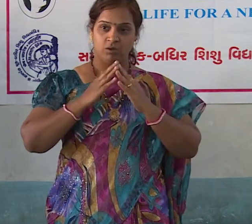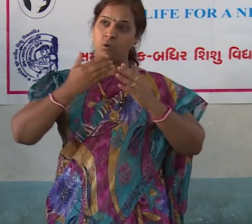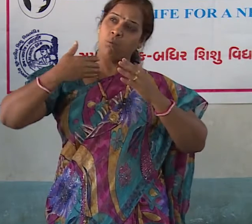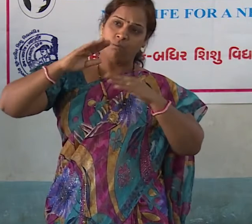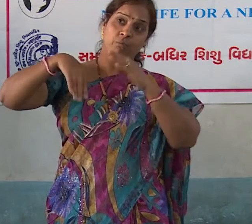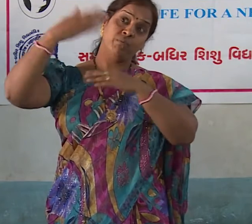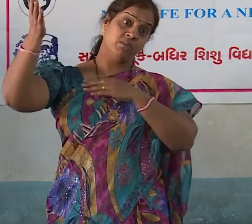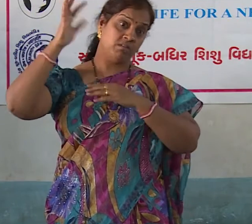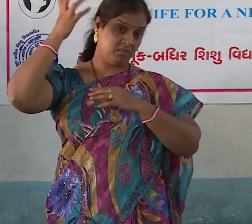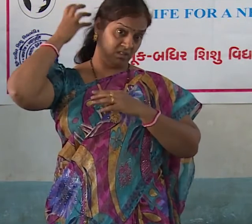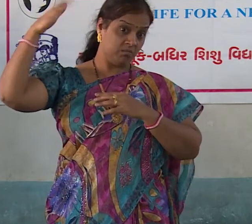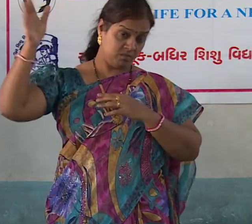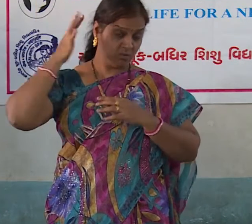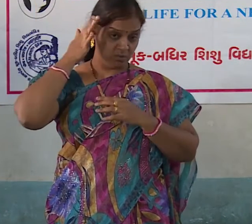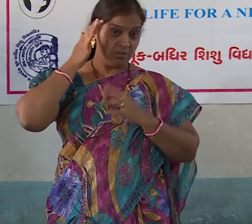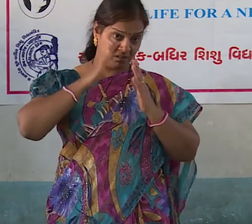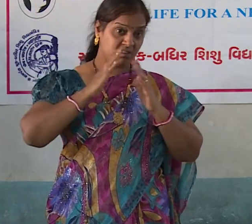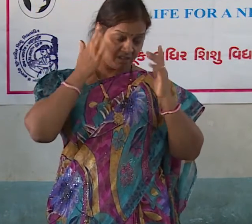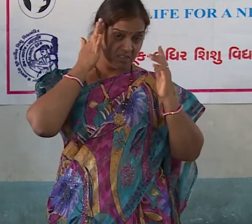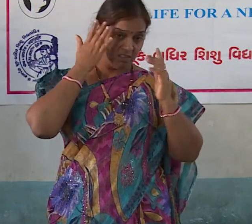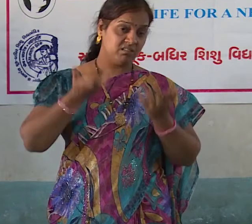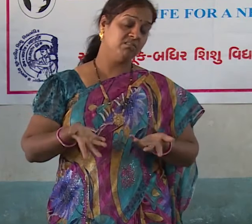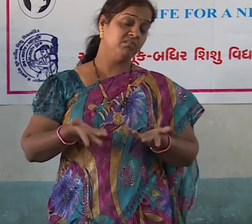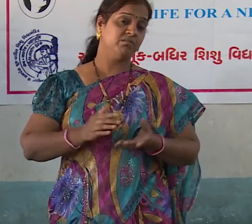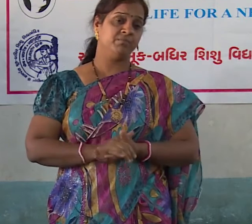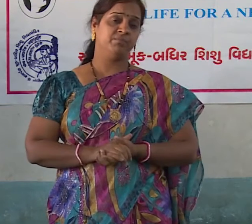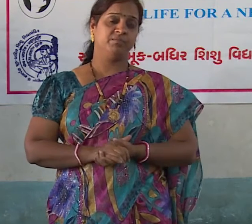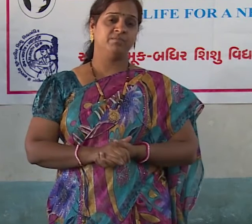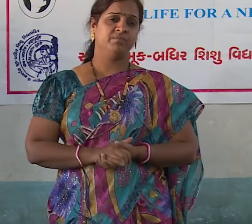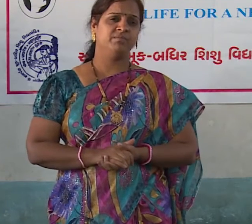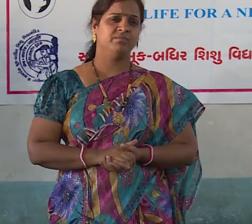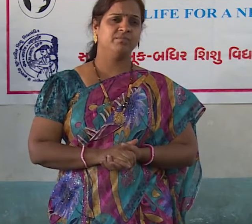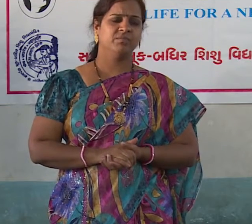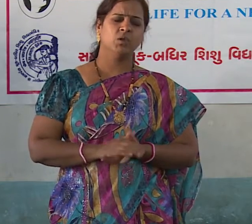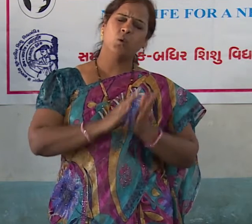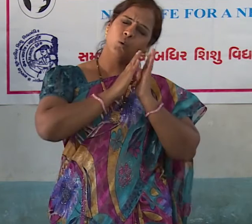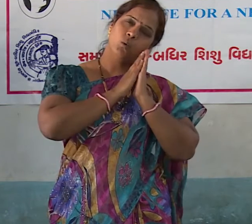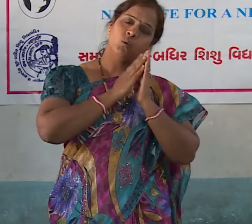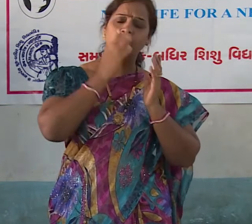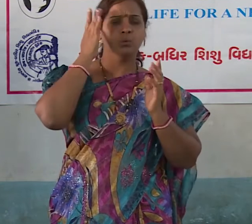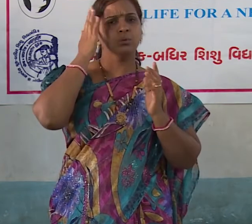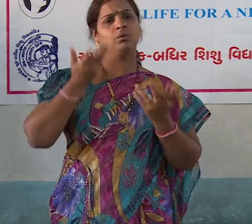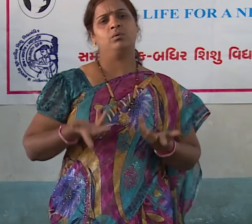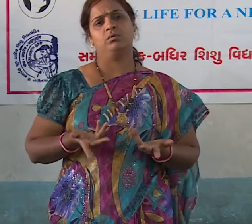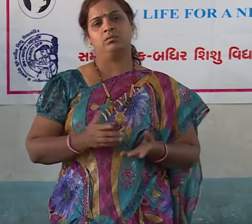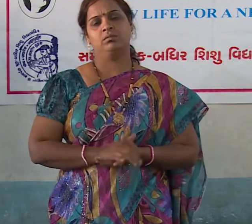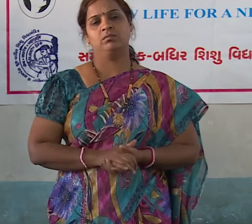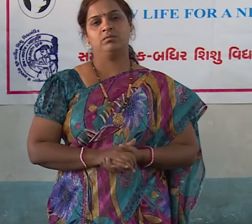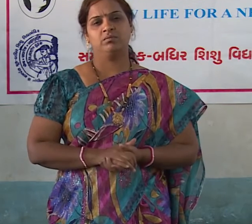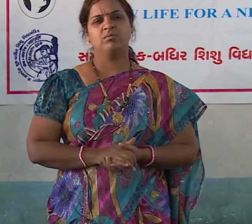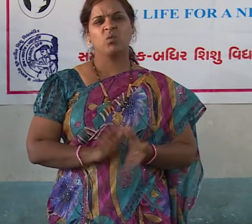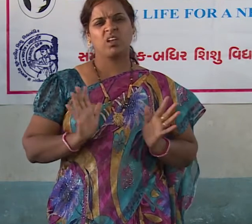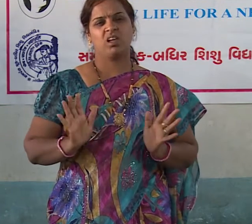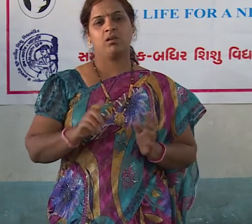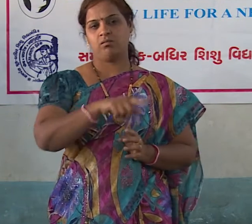कोई योगी थोड़ा चाहता है कि भाई हाँ मेरे को कोई व्यक्ति याद आ जाए, या कोई वैभव याद आ जाए, या कोई वस्तु याद आ